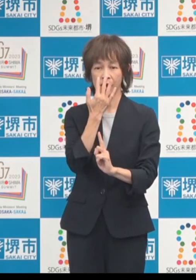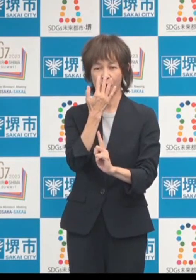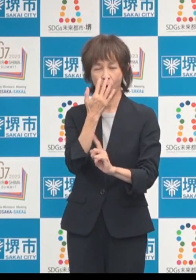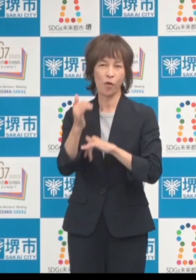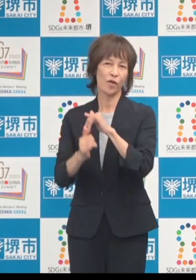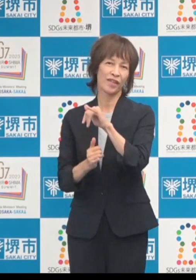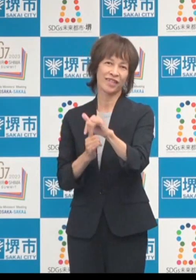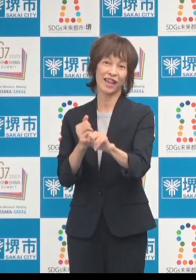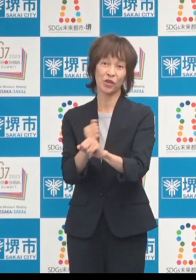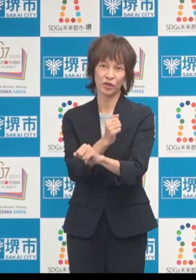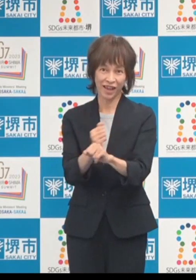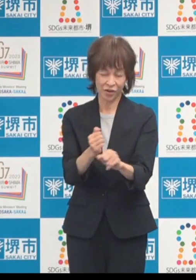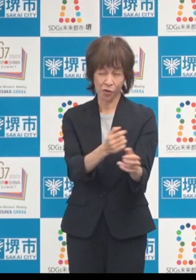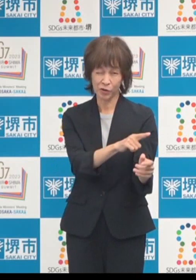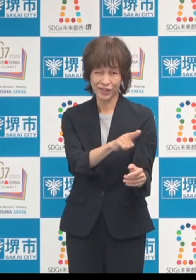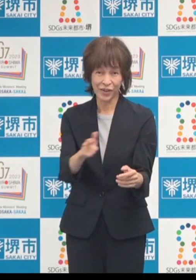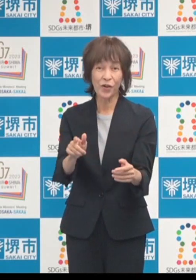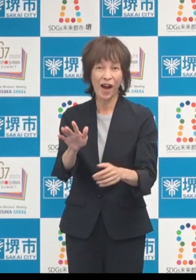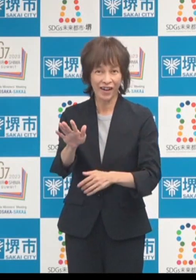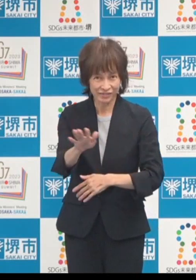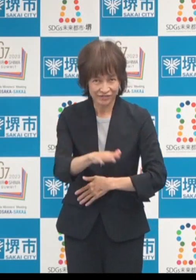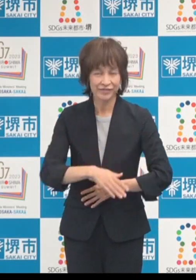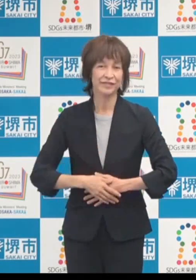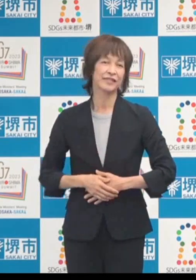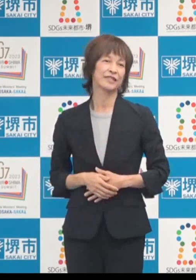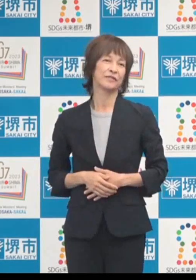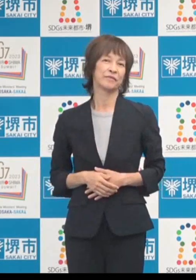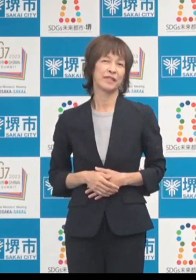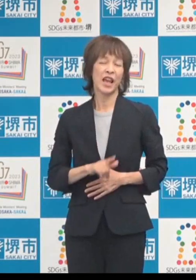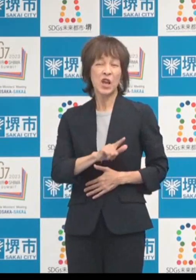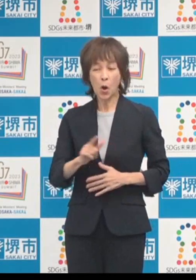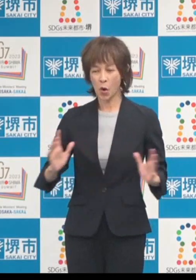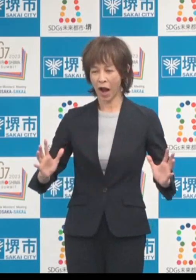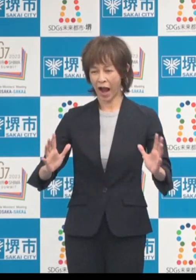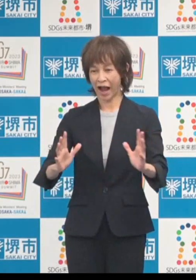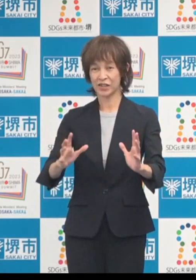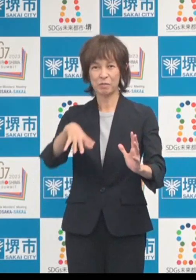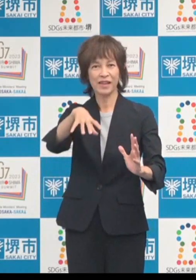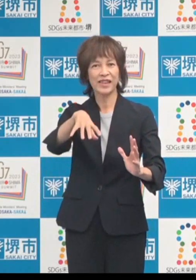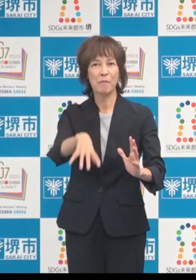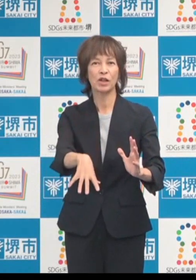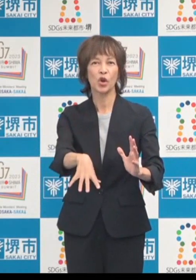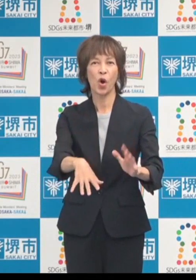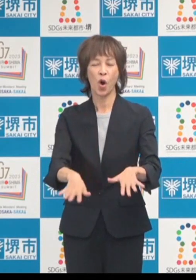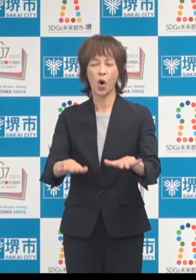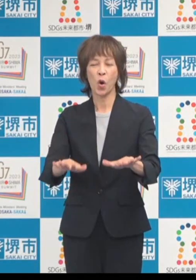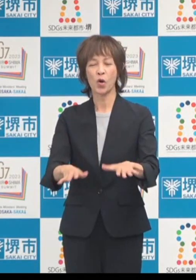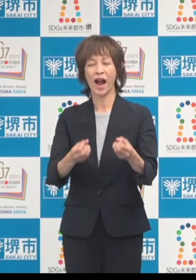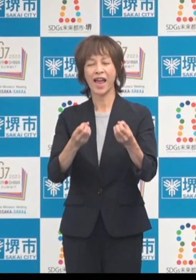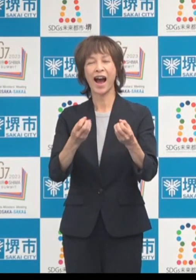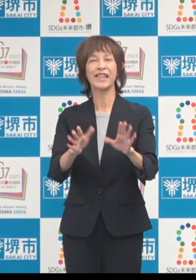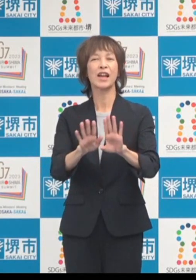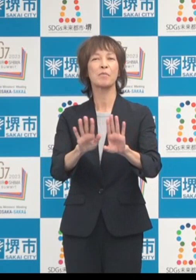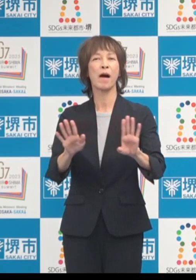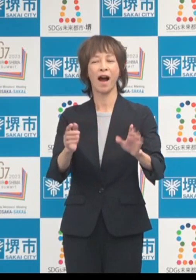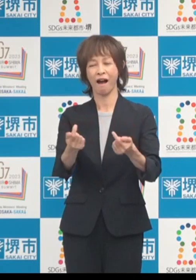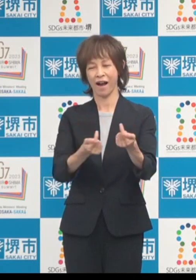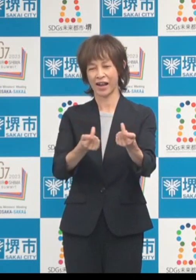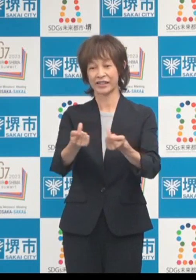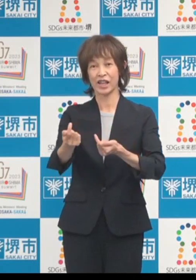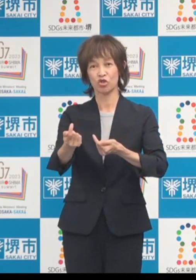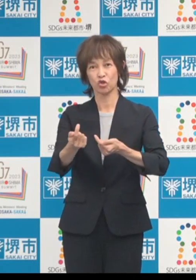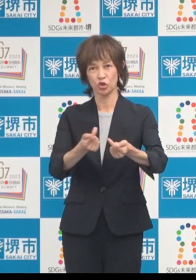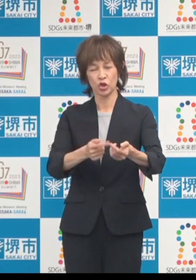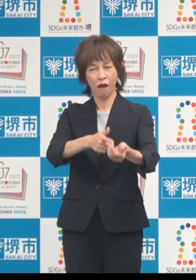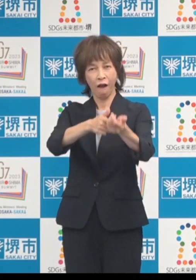産業、さまざま凝縮をしたエリア、その中に今回新しく開設をする鉄砲鍛冶屋